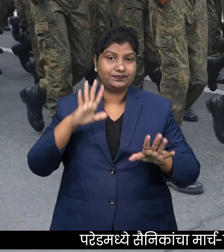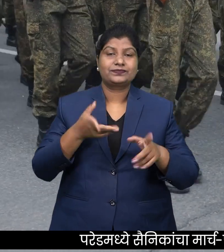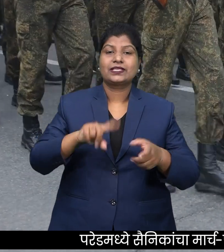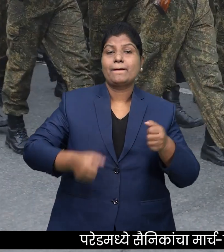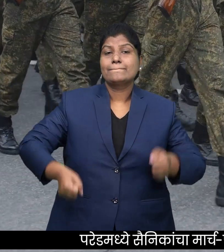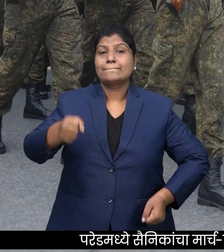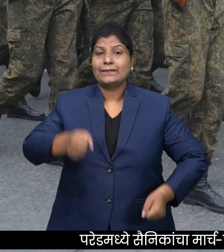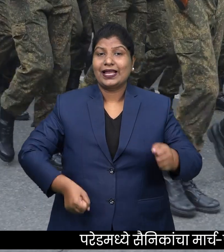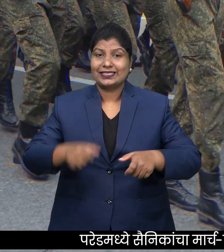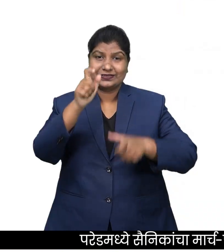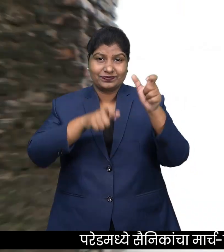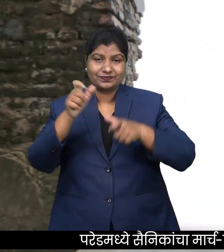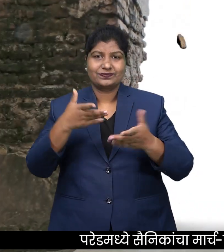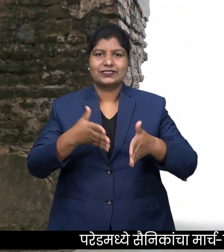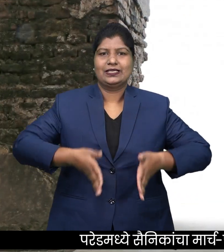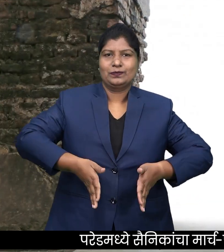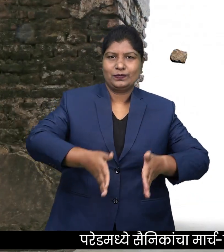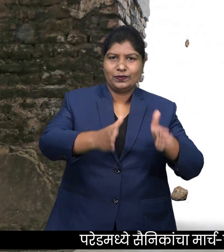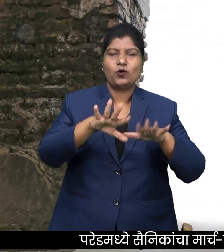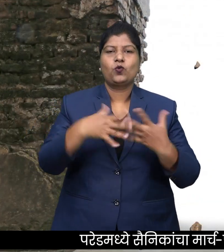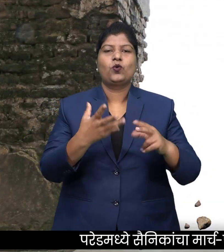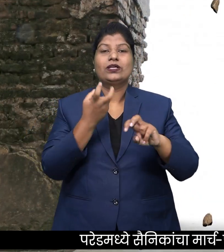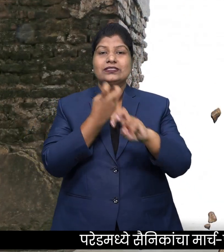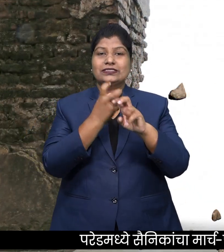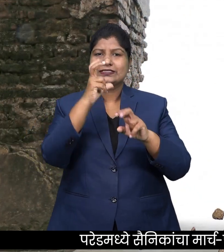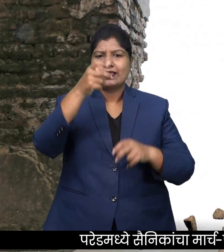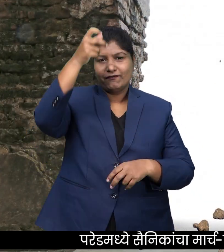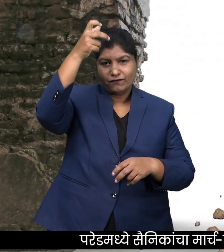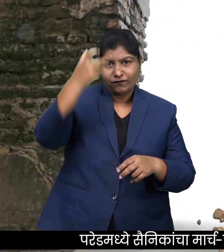परेडमध्ये सैनिकांचा मार्च पास्ट किंवा दगड पडणे पाहिली असेल।